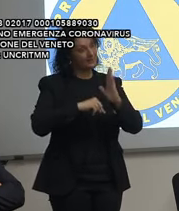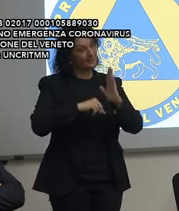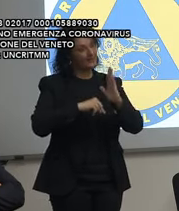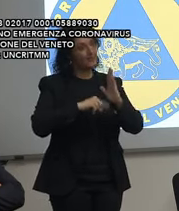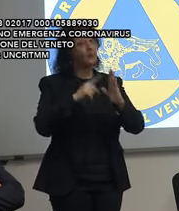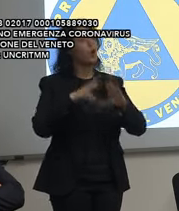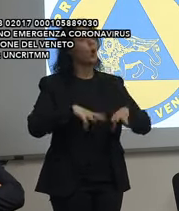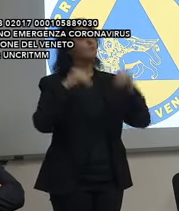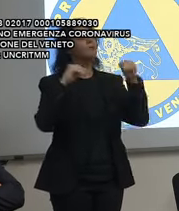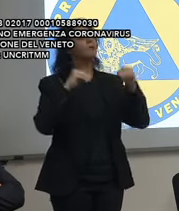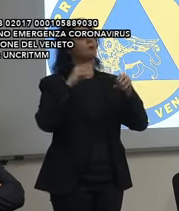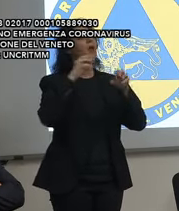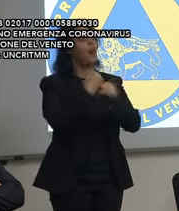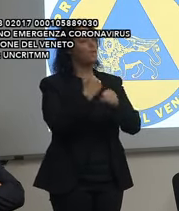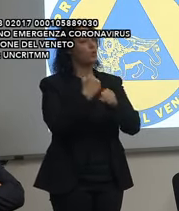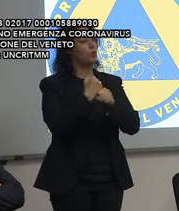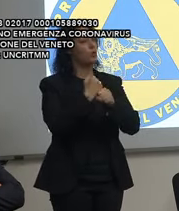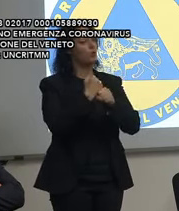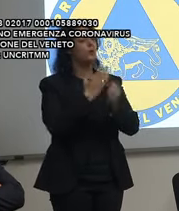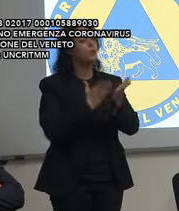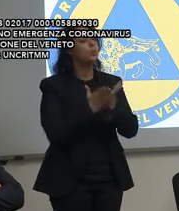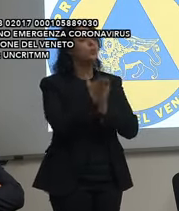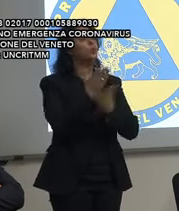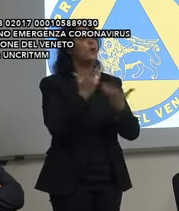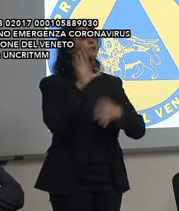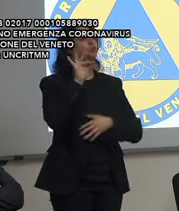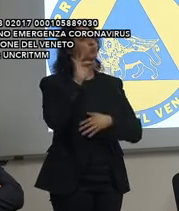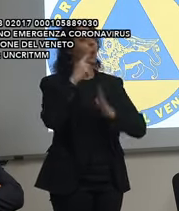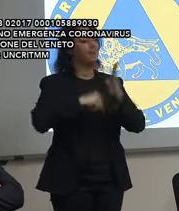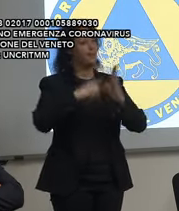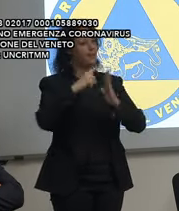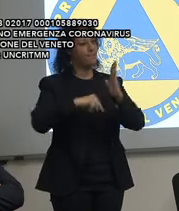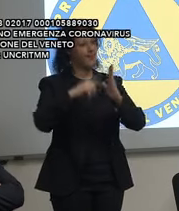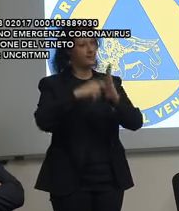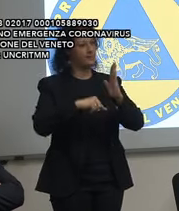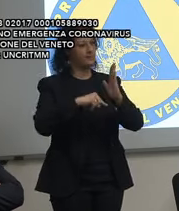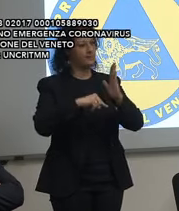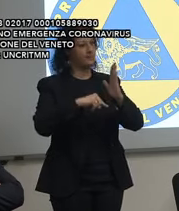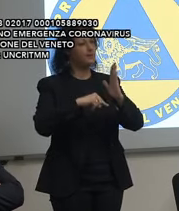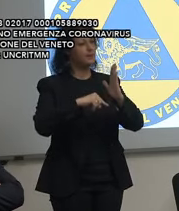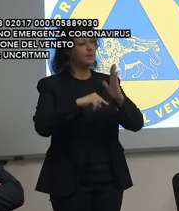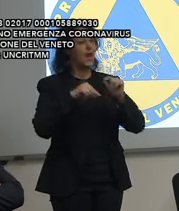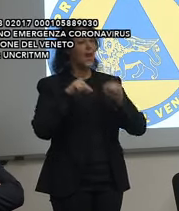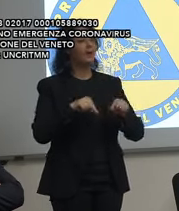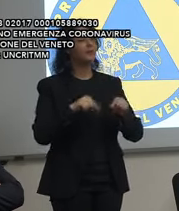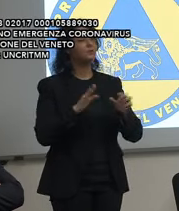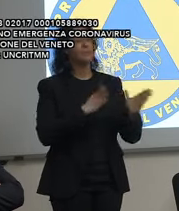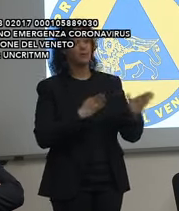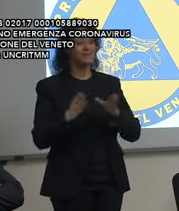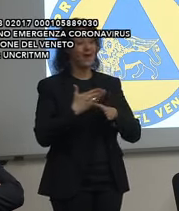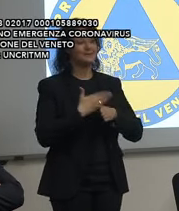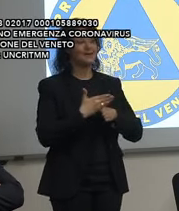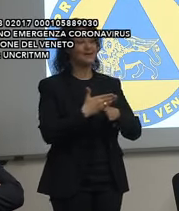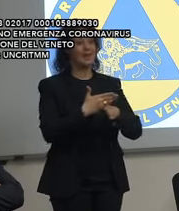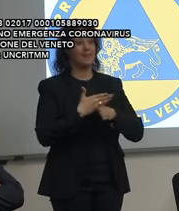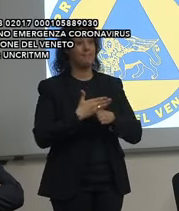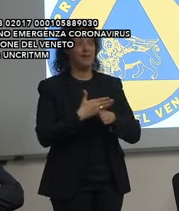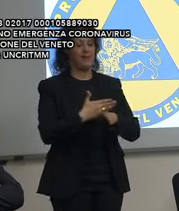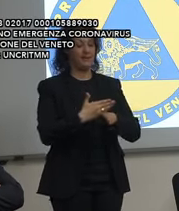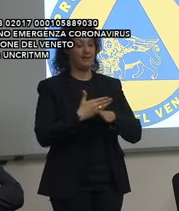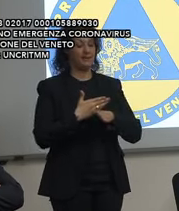mesi. Queste sono le cose che vuol dire, noi oggi siamo in una fase intermedia, quello che ci